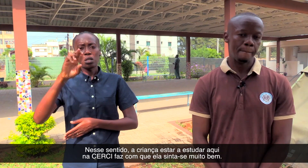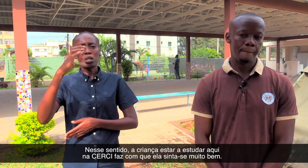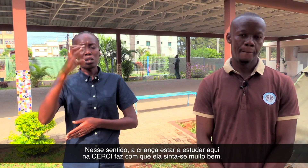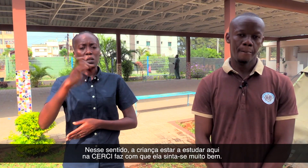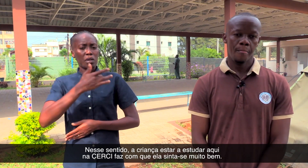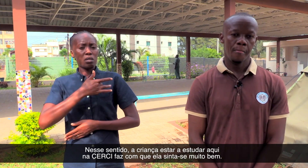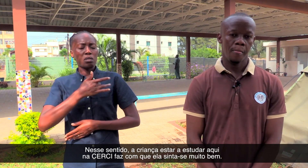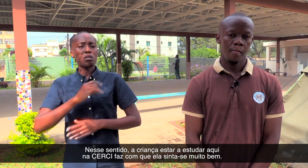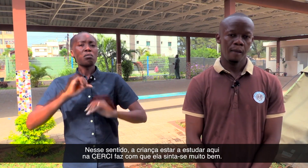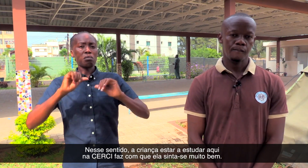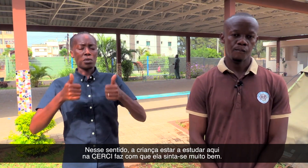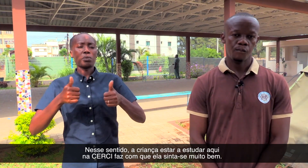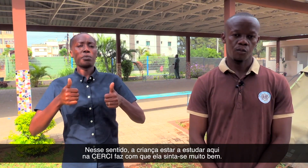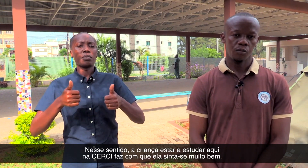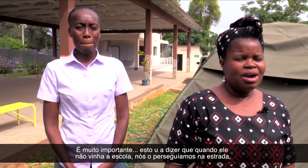bem.